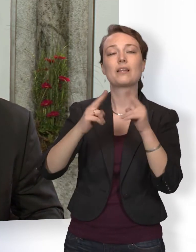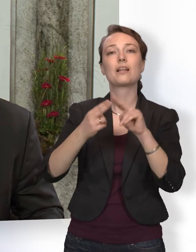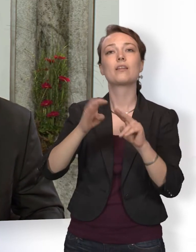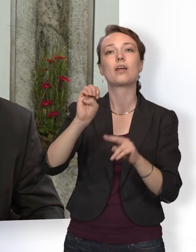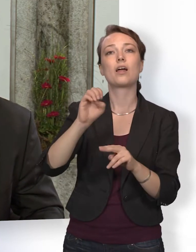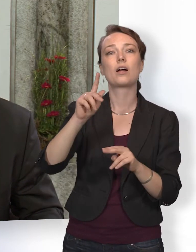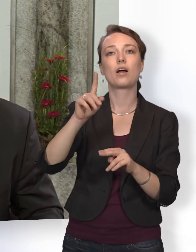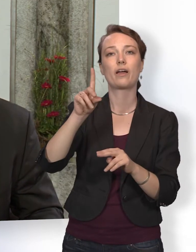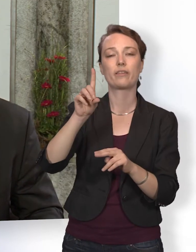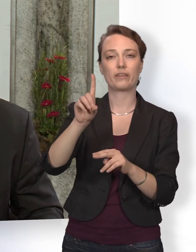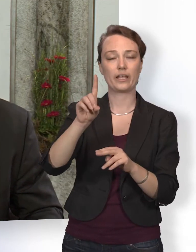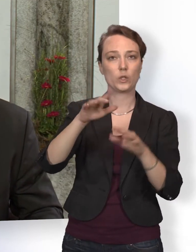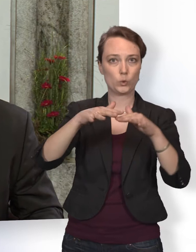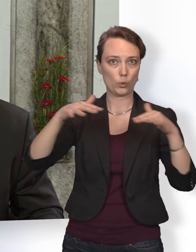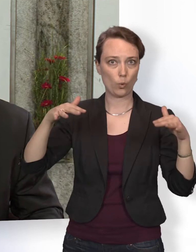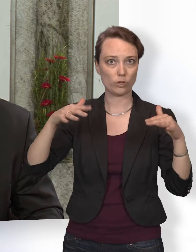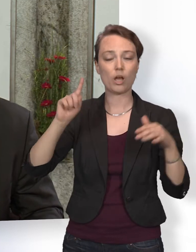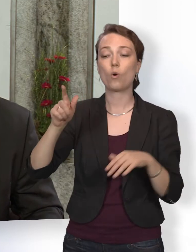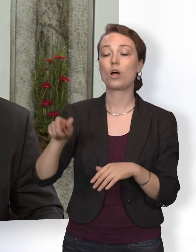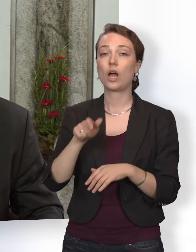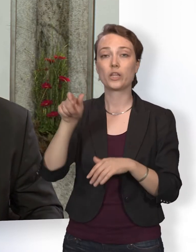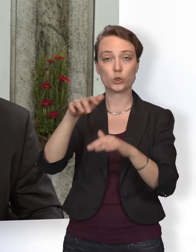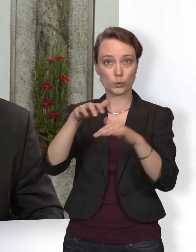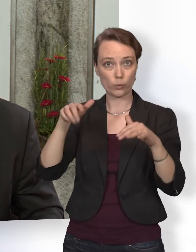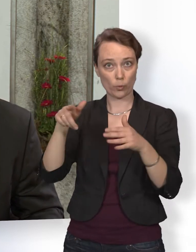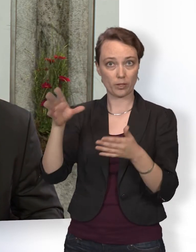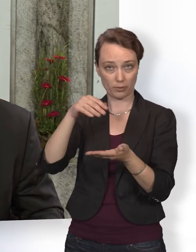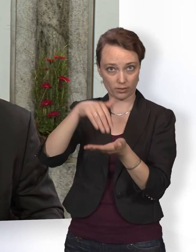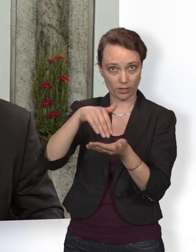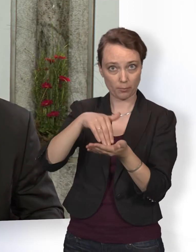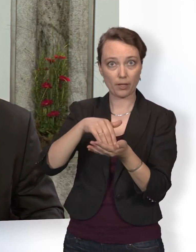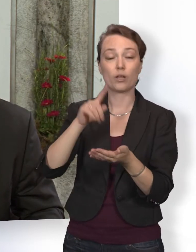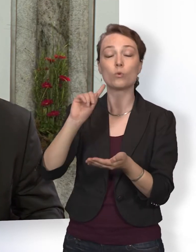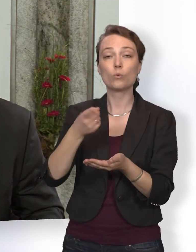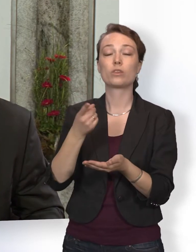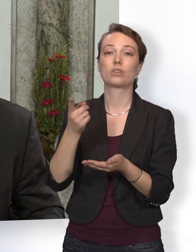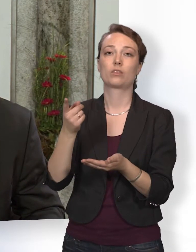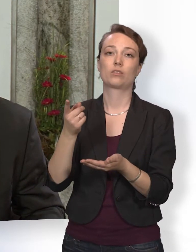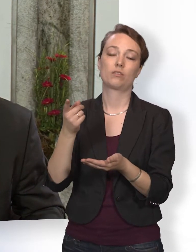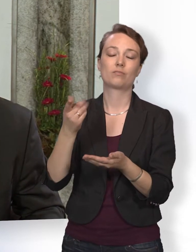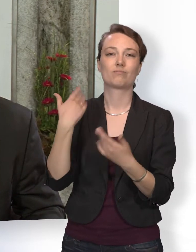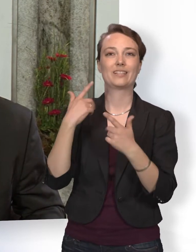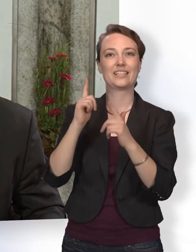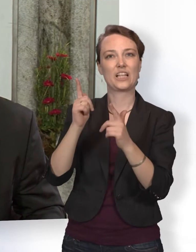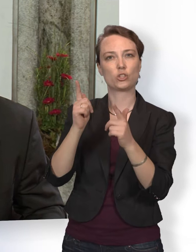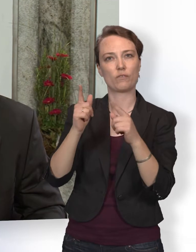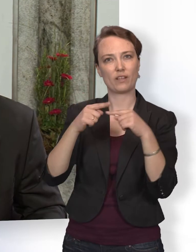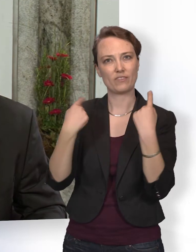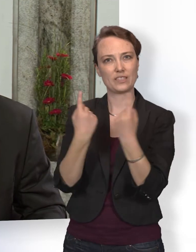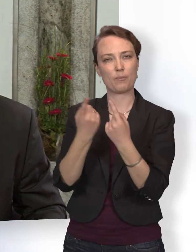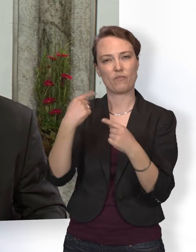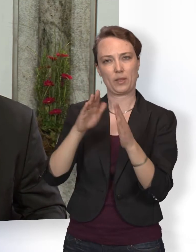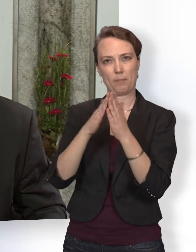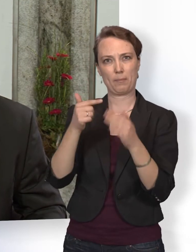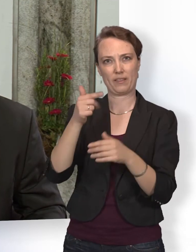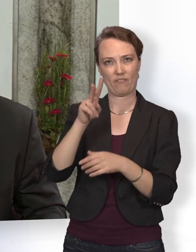EKD-Synode, er sitzt in der Rheinischen Landessynode und er ist Mitbegründer und Vorsitzender der Gesellschafterversammlung von